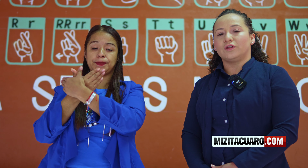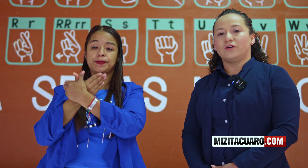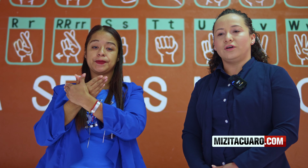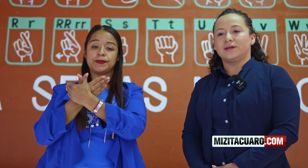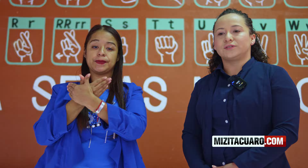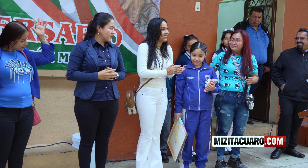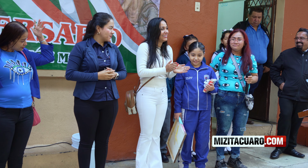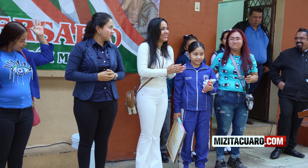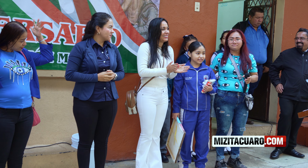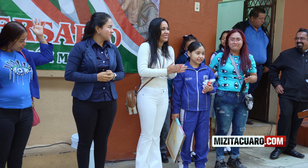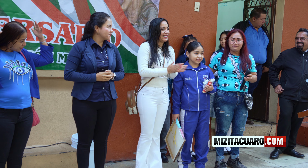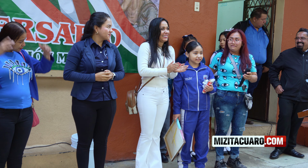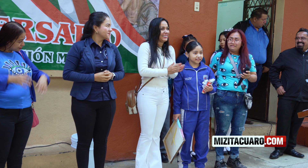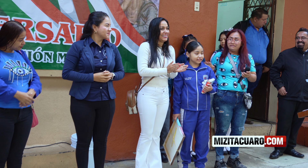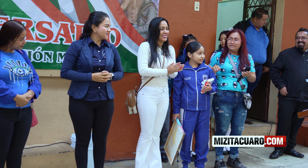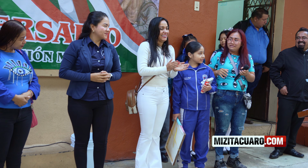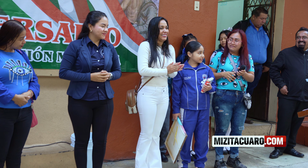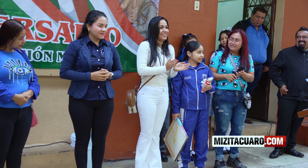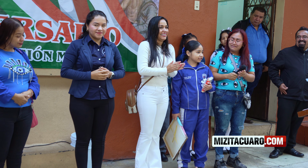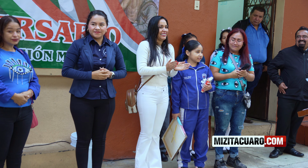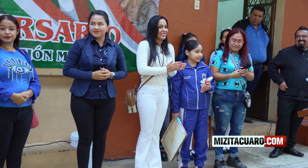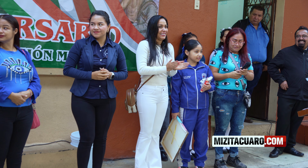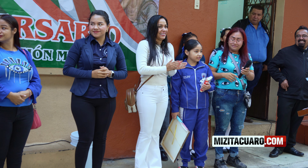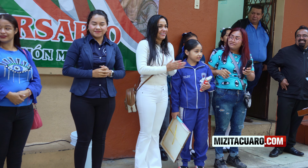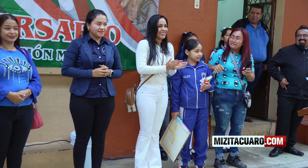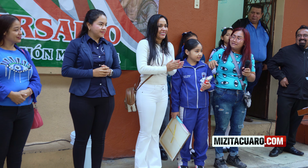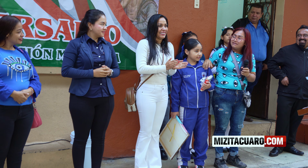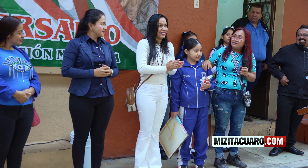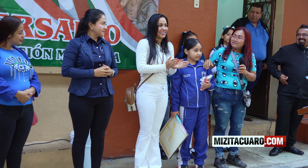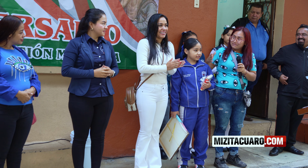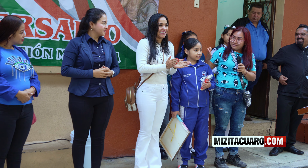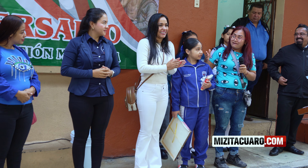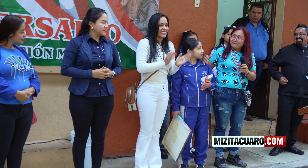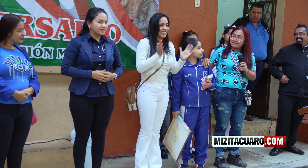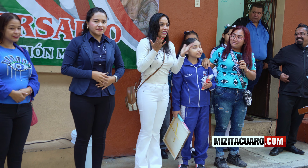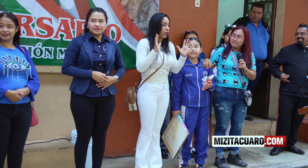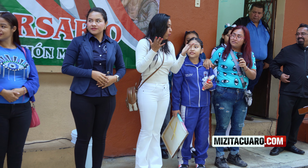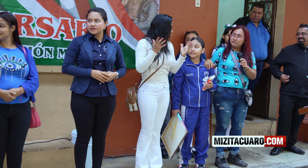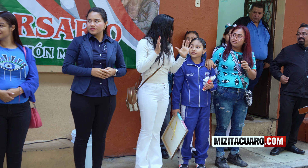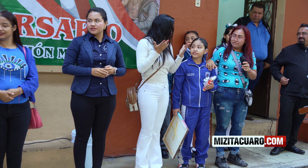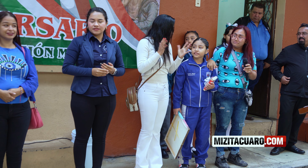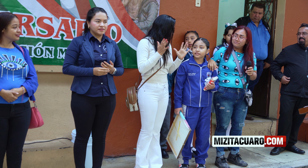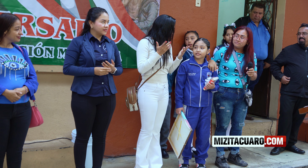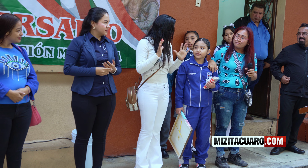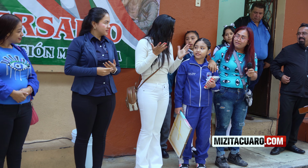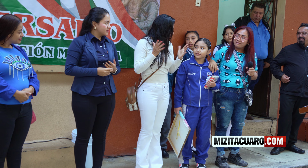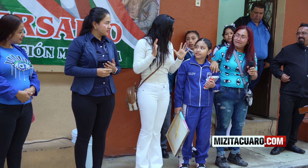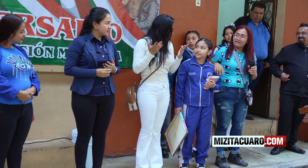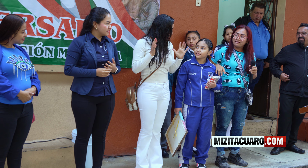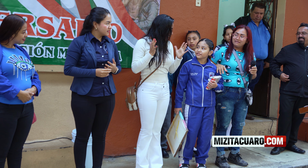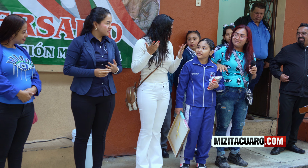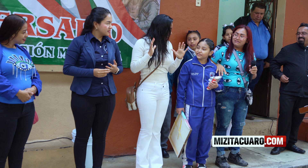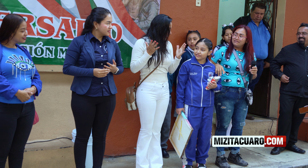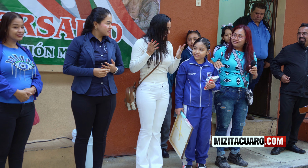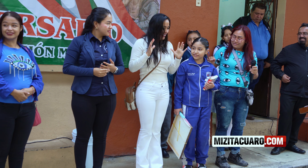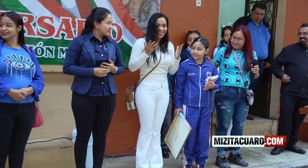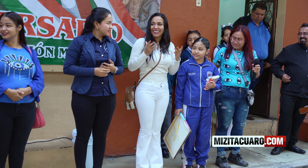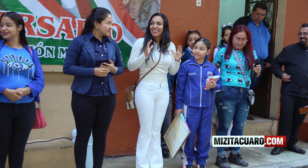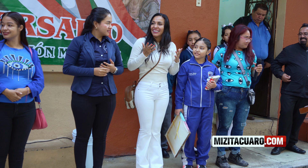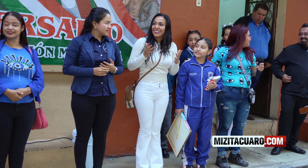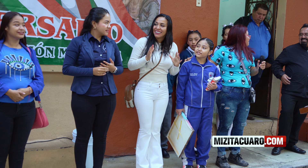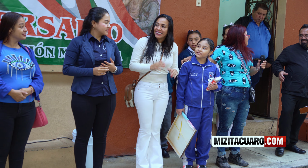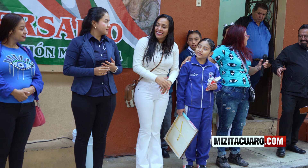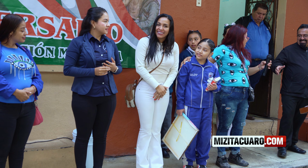ser sordo es una discapacidad que no se ve, pero se siente. Nosotros, la comunidad sorda, queremos